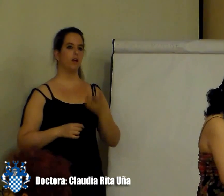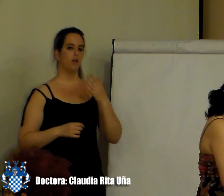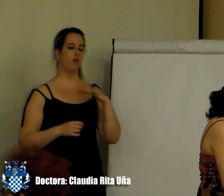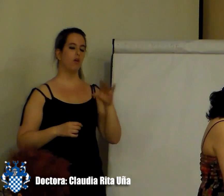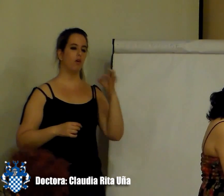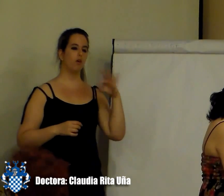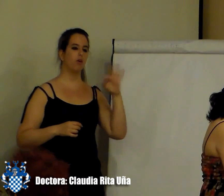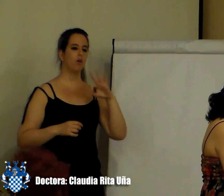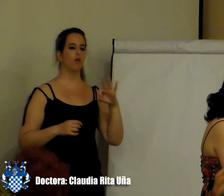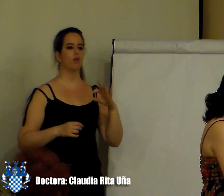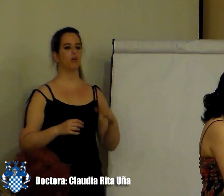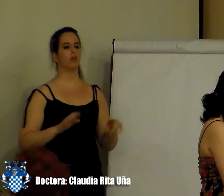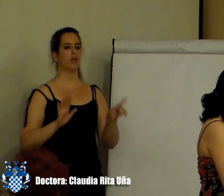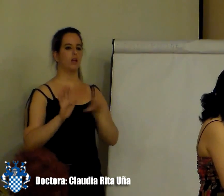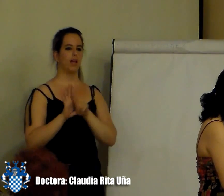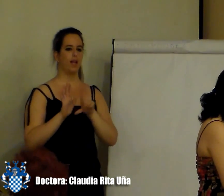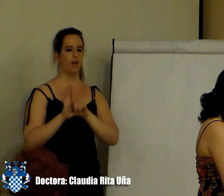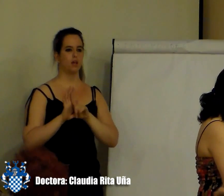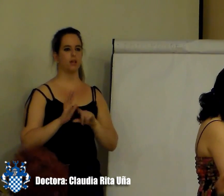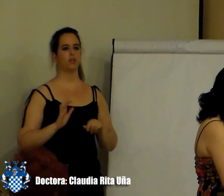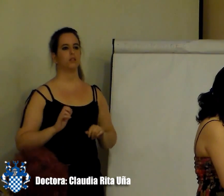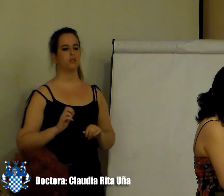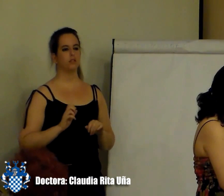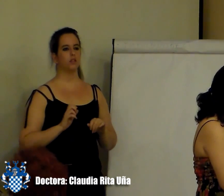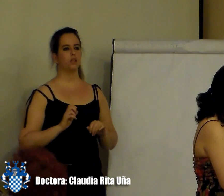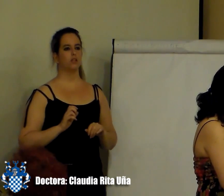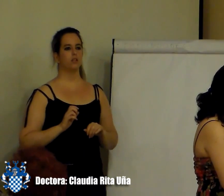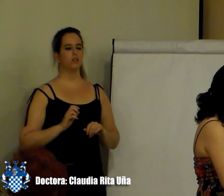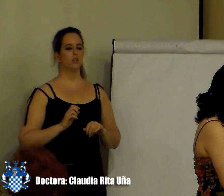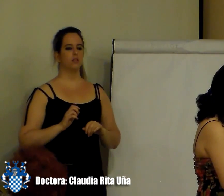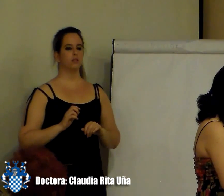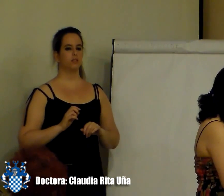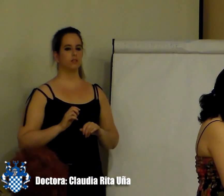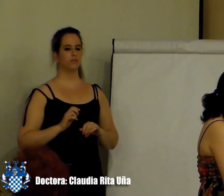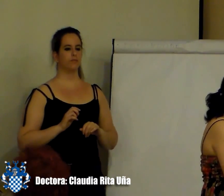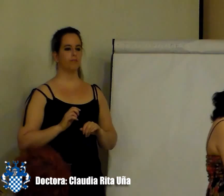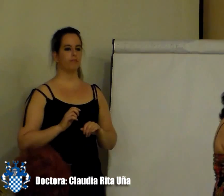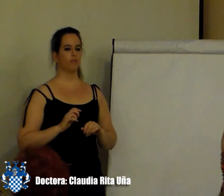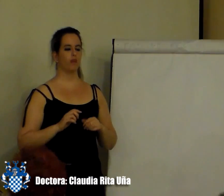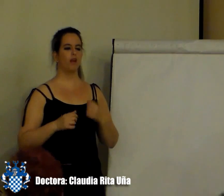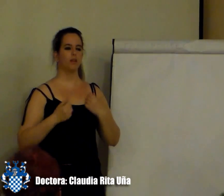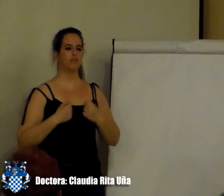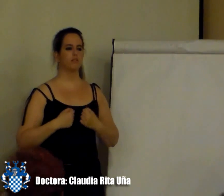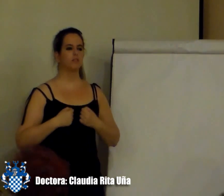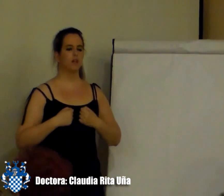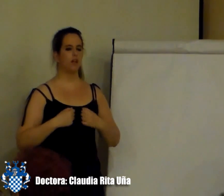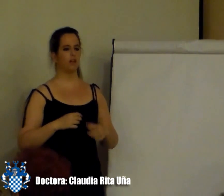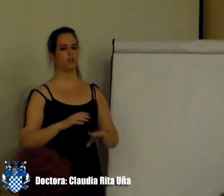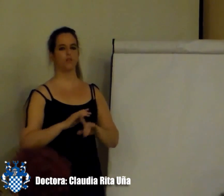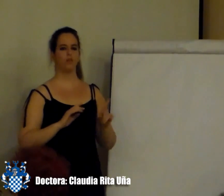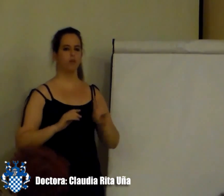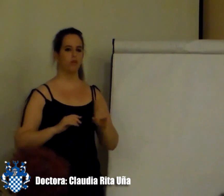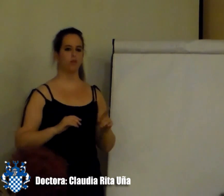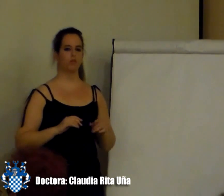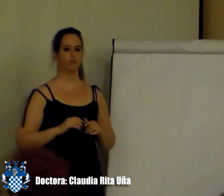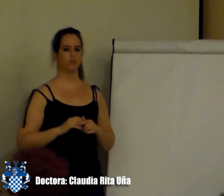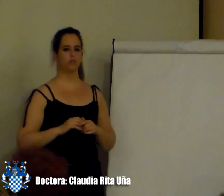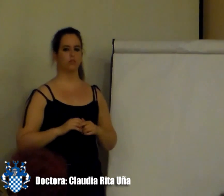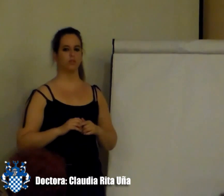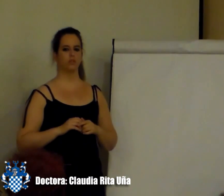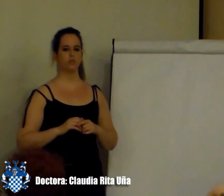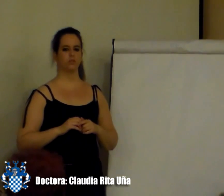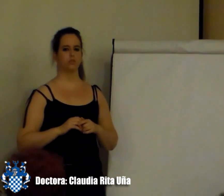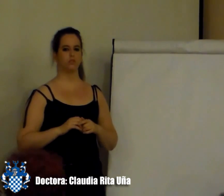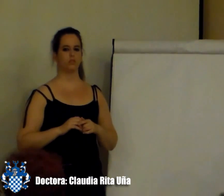pensión, lograr una actitud equilibrada ante factores estresantes y controlar la sintomatología con el